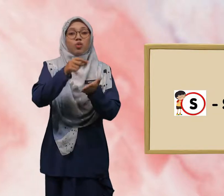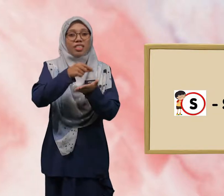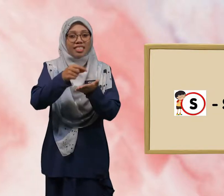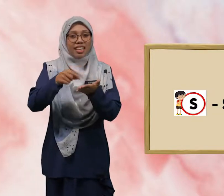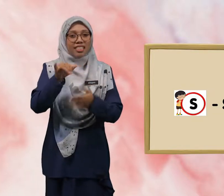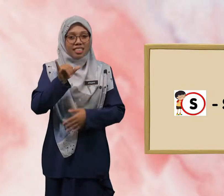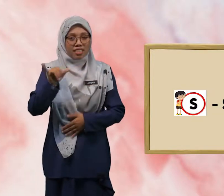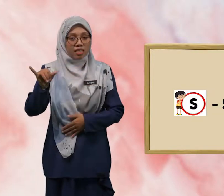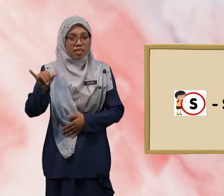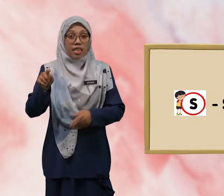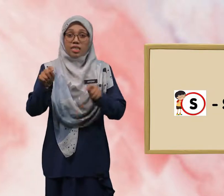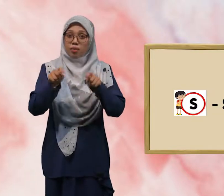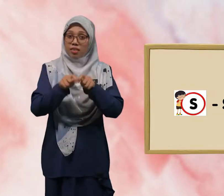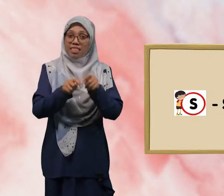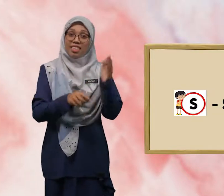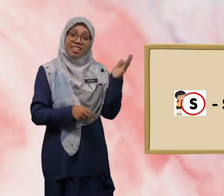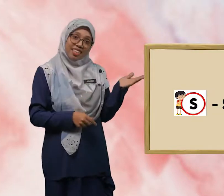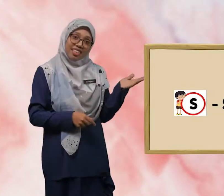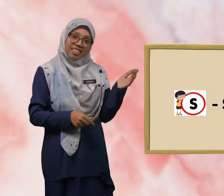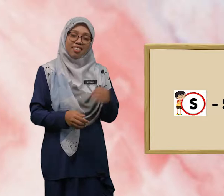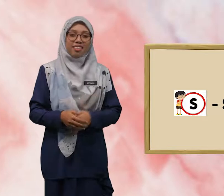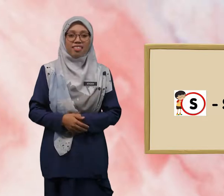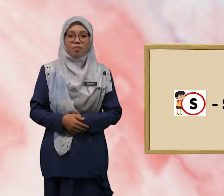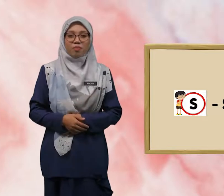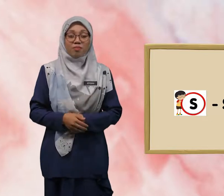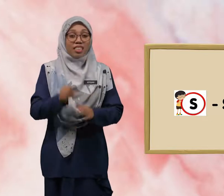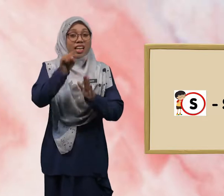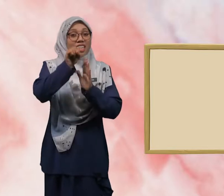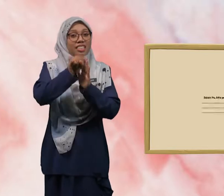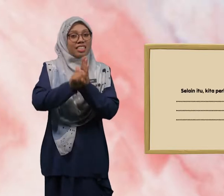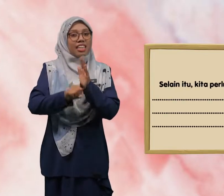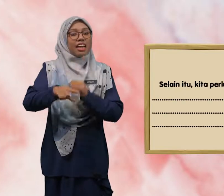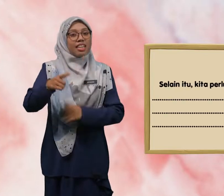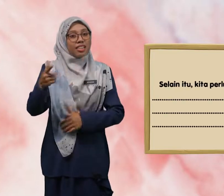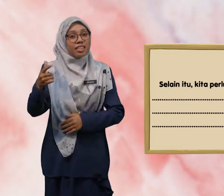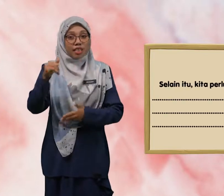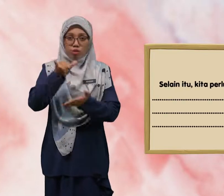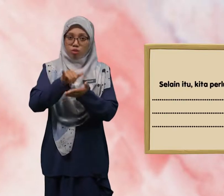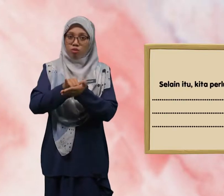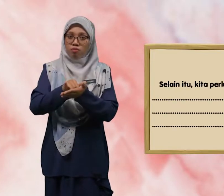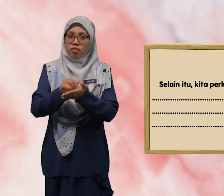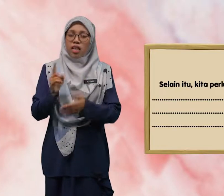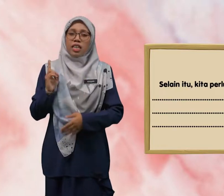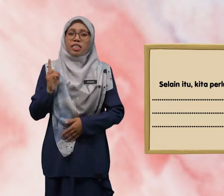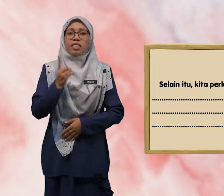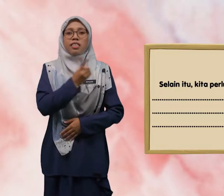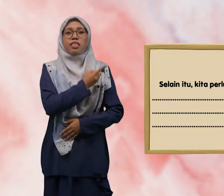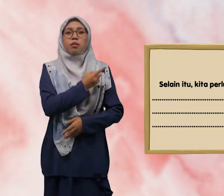penulisannya seperti ini selain itu kita